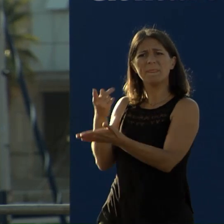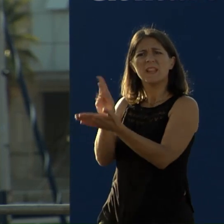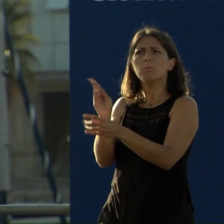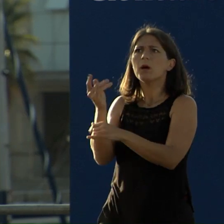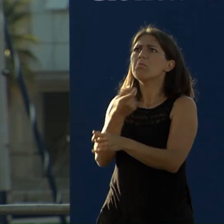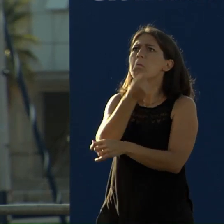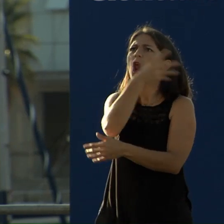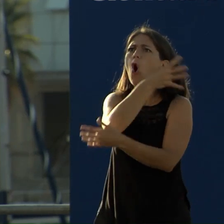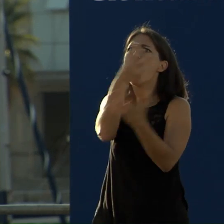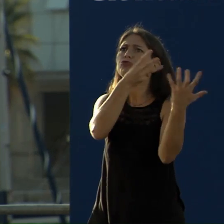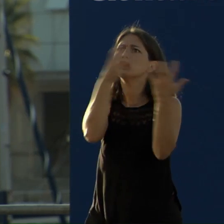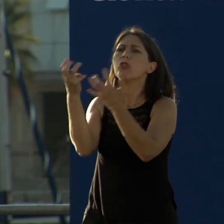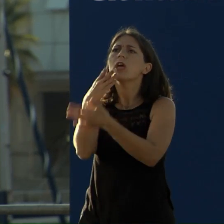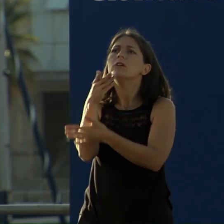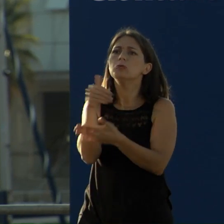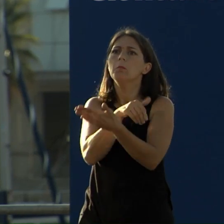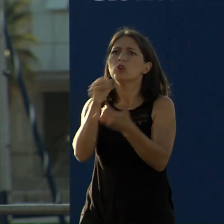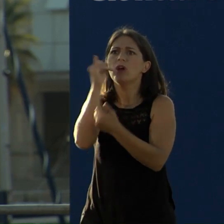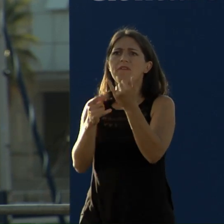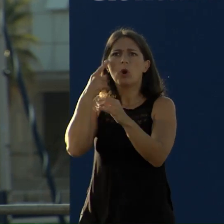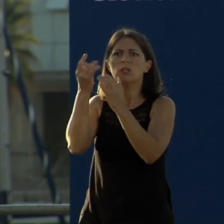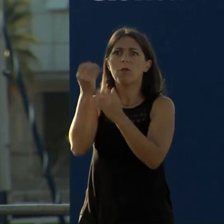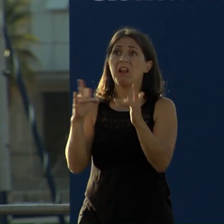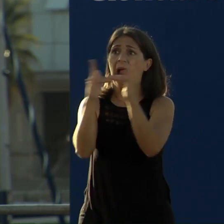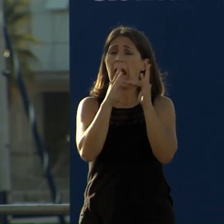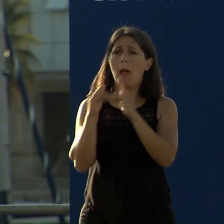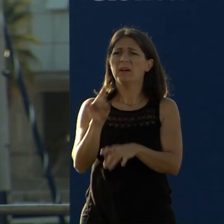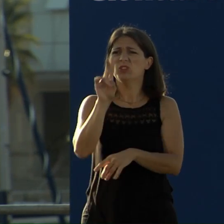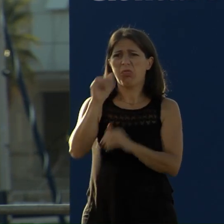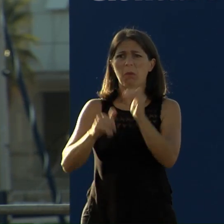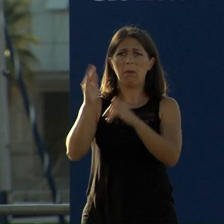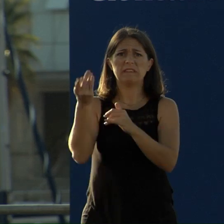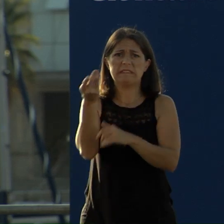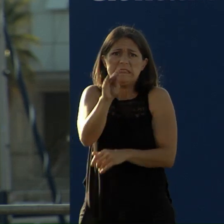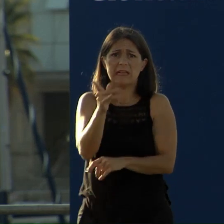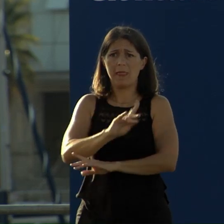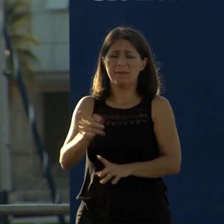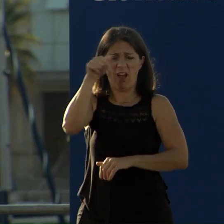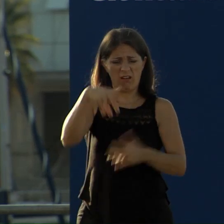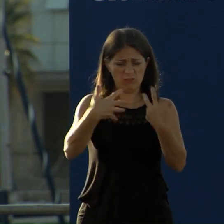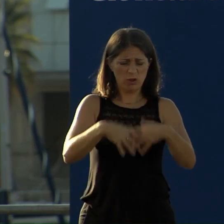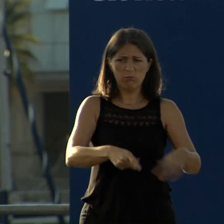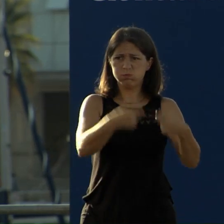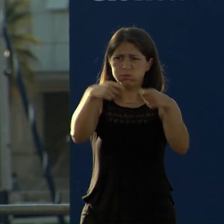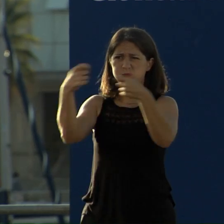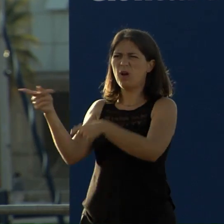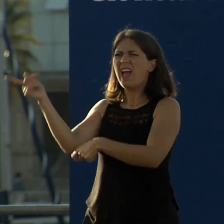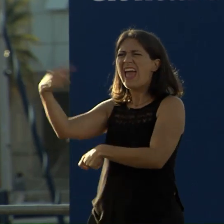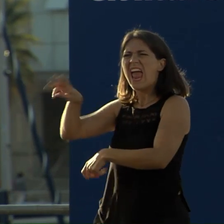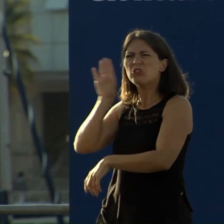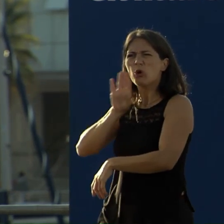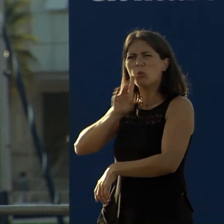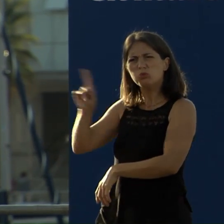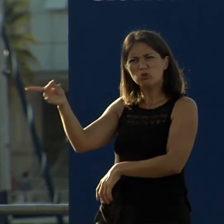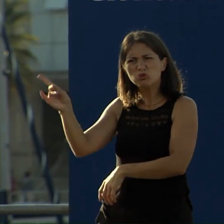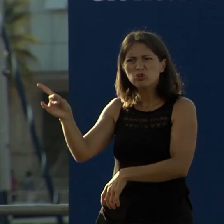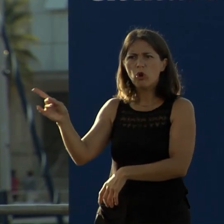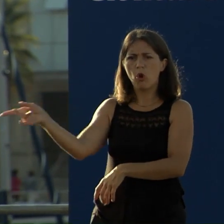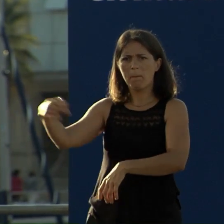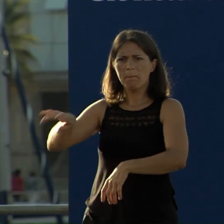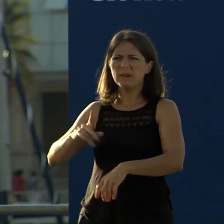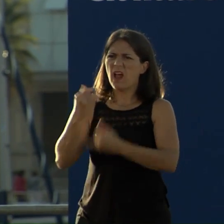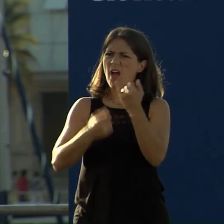millones para solamente 12 camas más. Que se ha destruido la industria en este país. No solamente son corruptos. No solamente